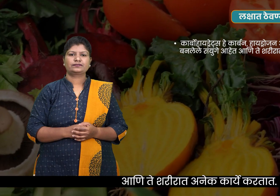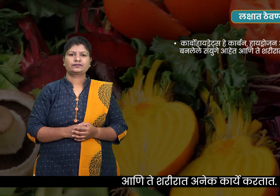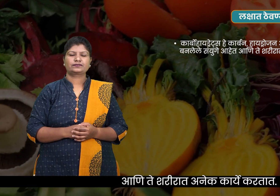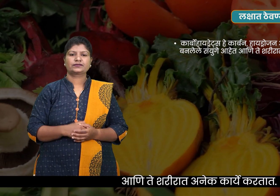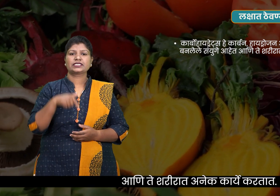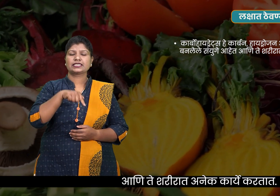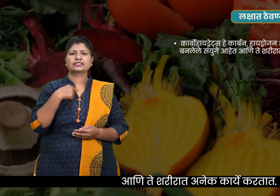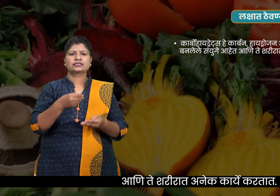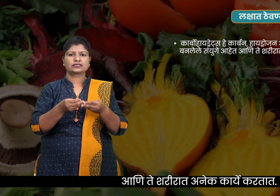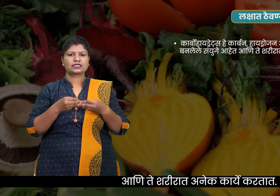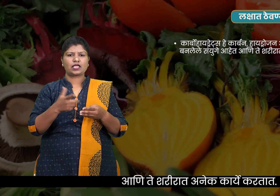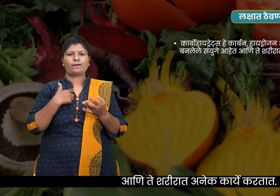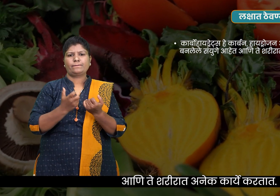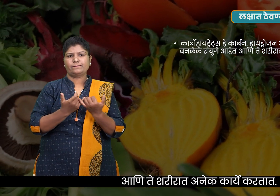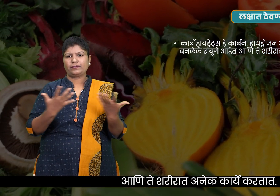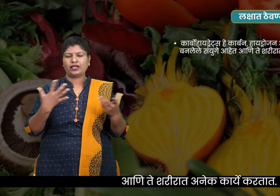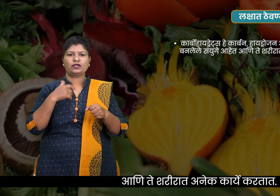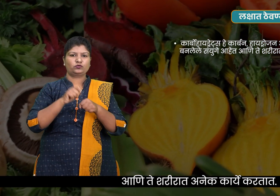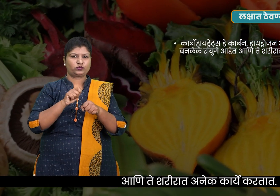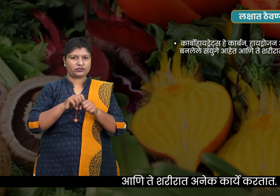आणि ते शरीरात अनेक कार्ये करतात.